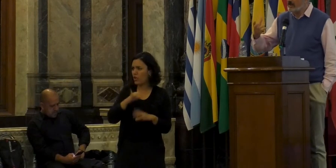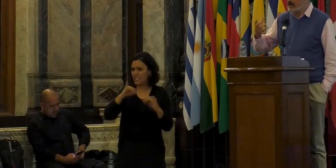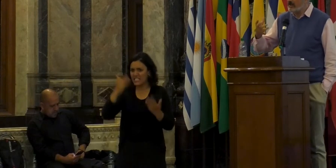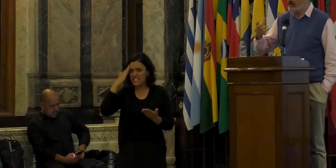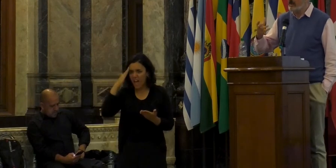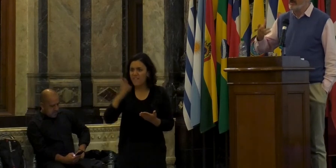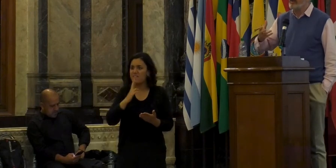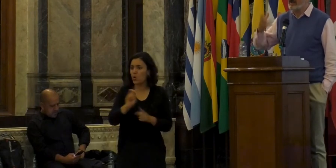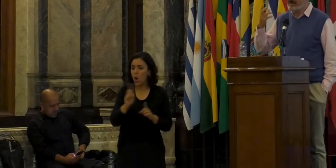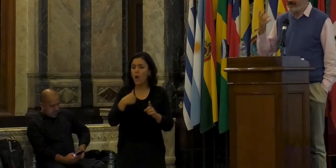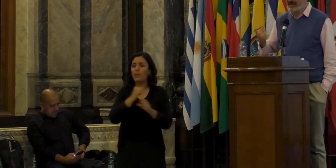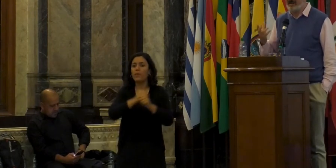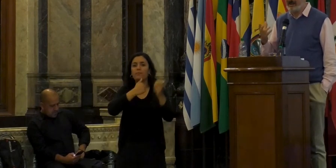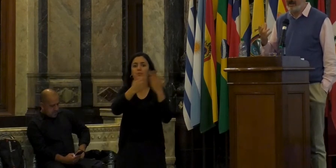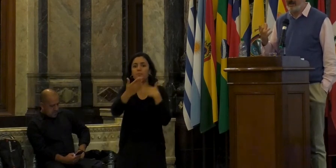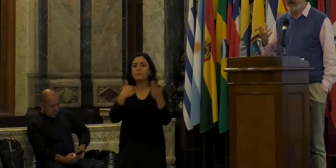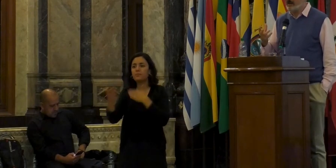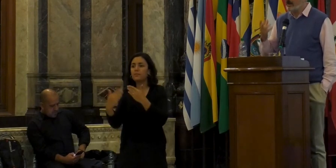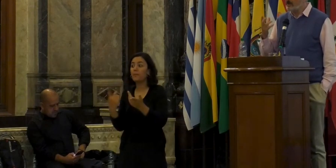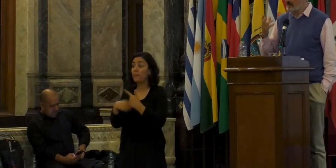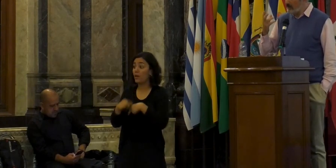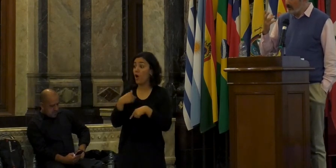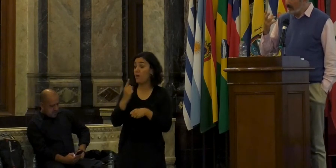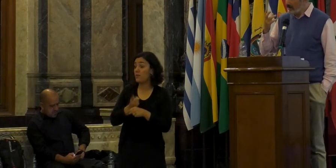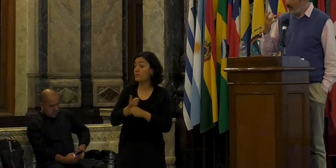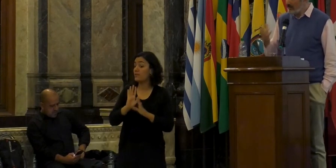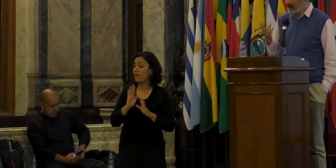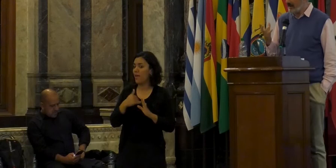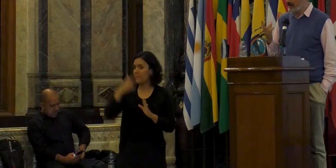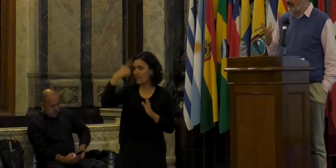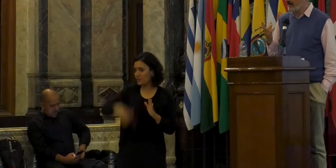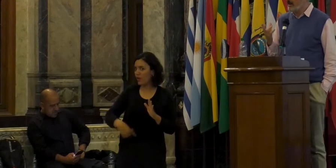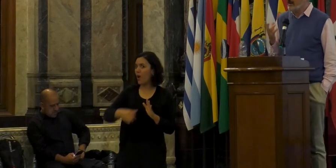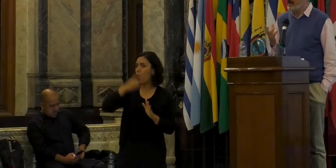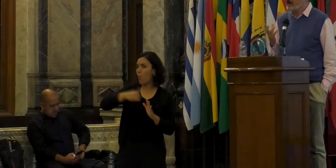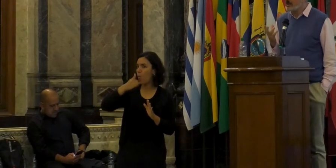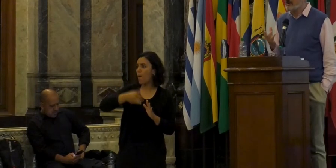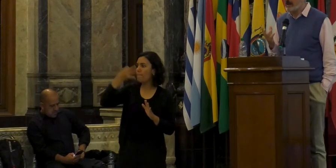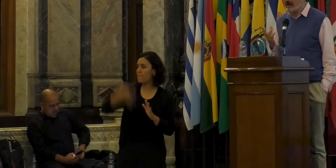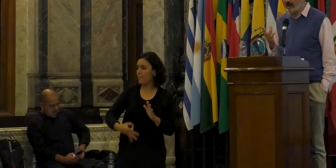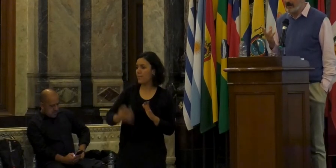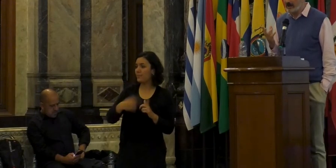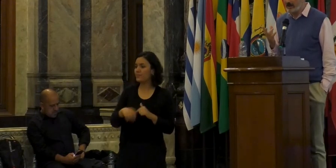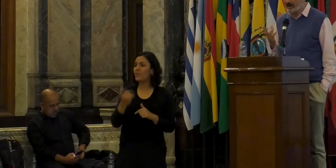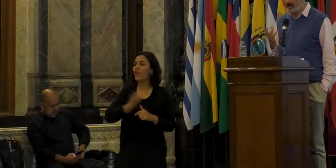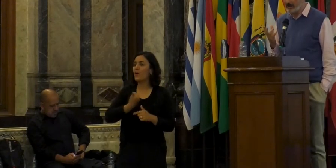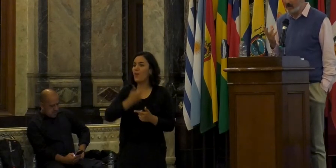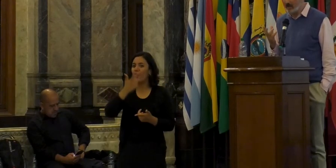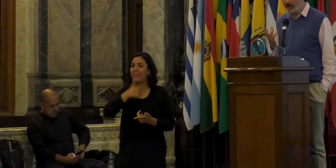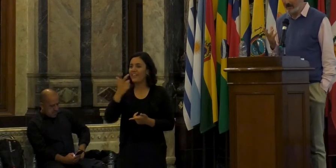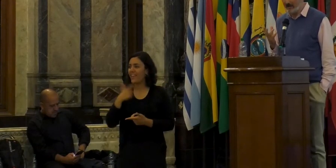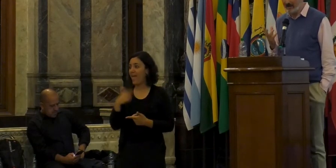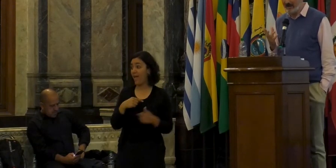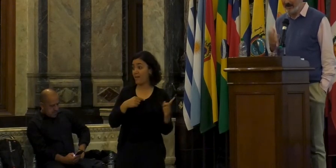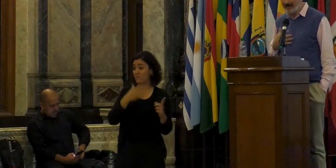a la conversación, pero que exigen que el que los cuente bien. O sea, fijaros cómo se ríe la gente cuando este